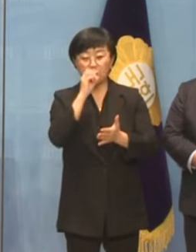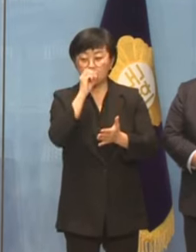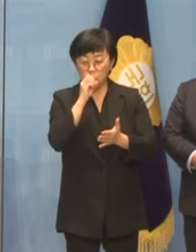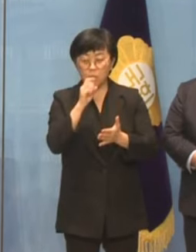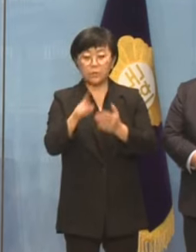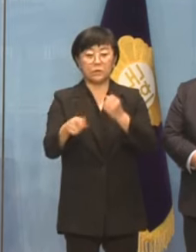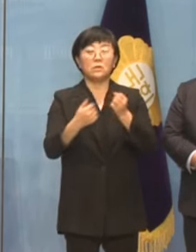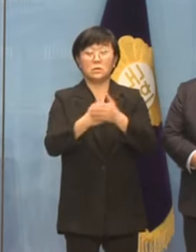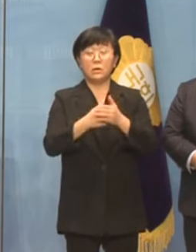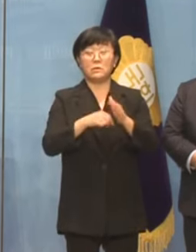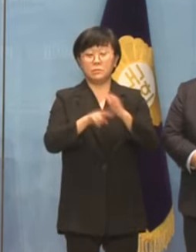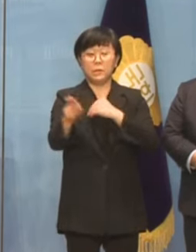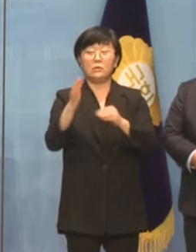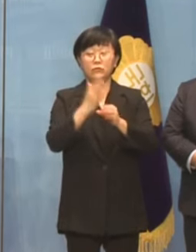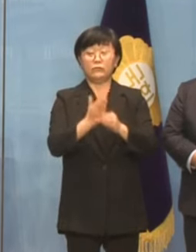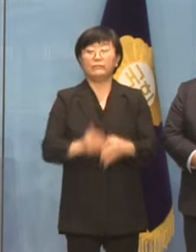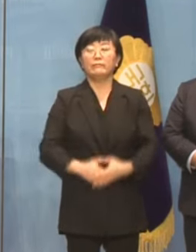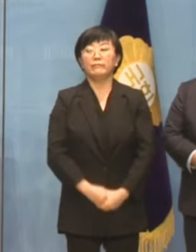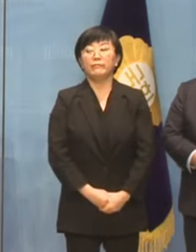피하고 있습니다.